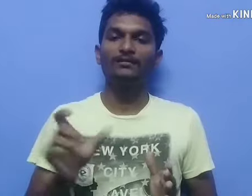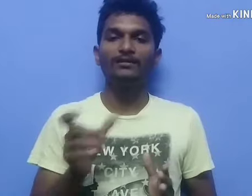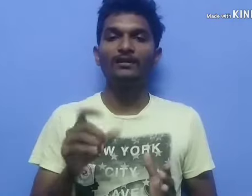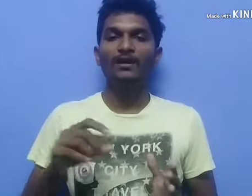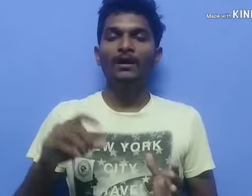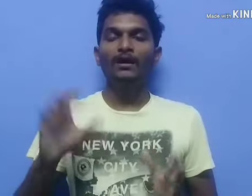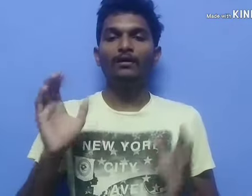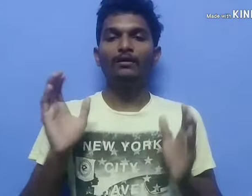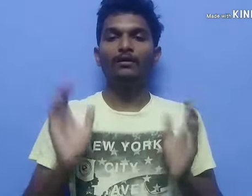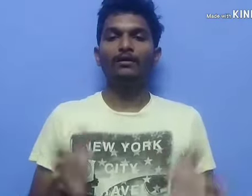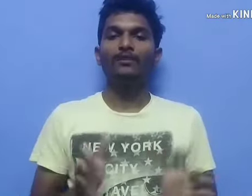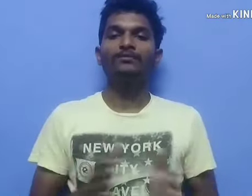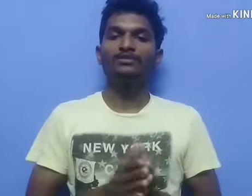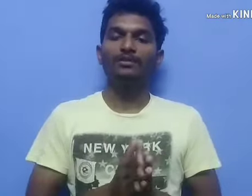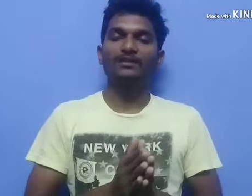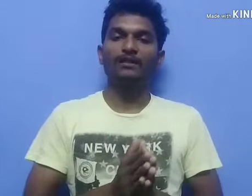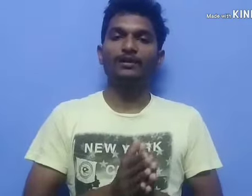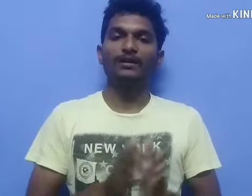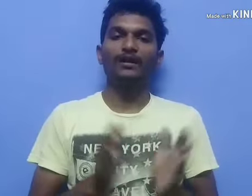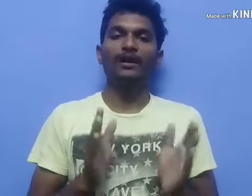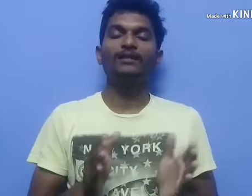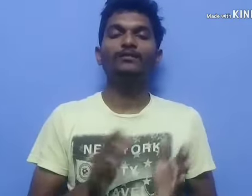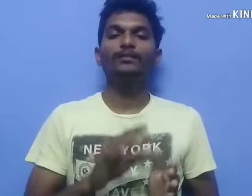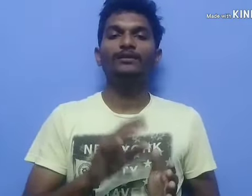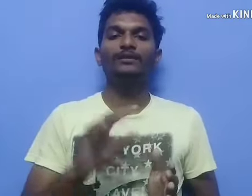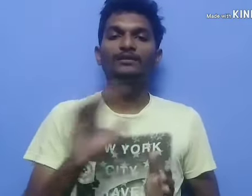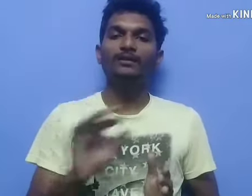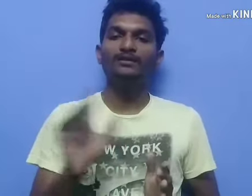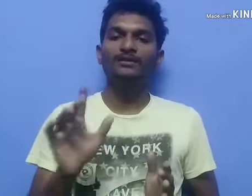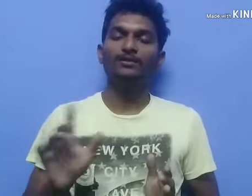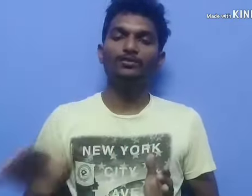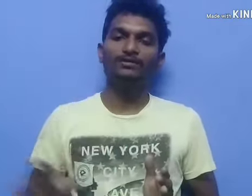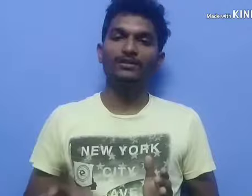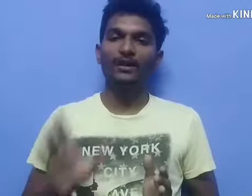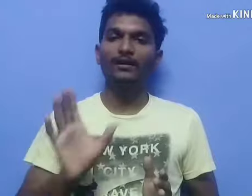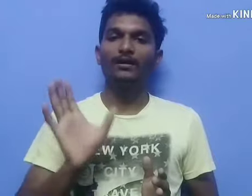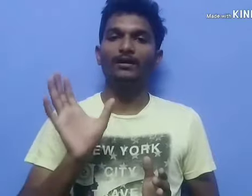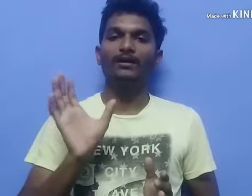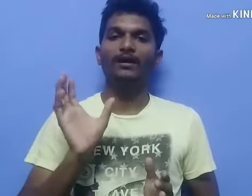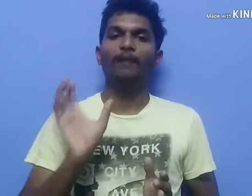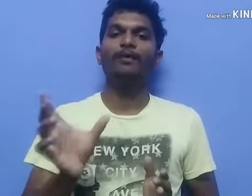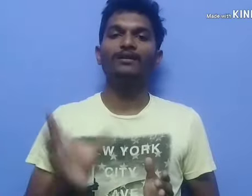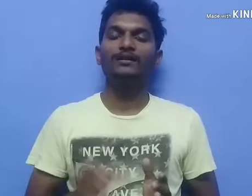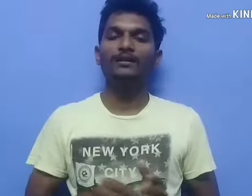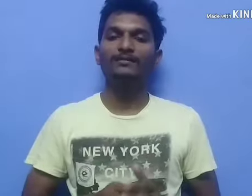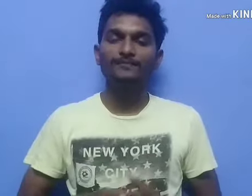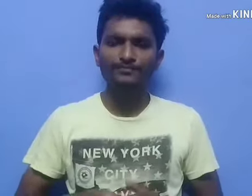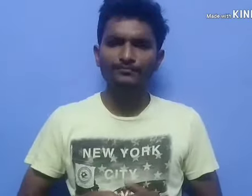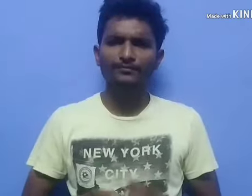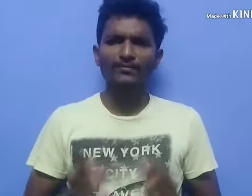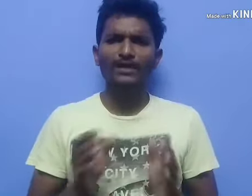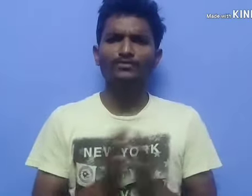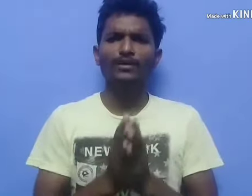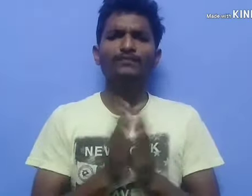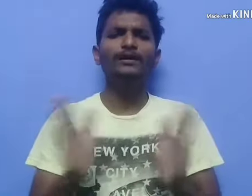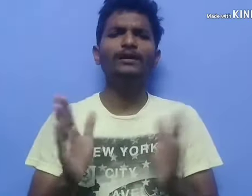வந்து 75 பேர் செலக்ட் பண்ணியிருக்காங்க. அதில் வந்து பார்த்தீங்கன்னா 37th பொசிஷனில் அம்பானி இருக்கார். ஸோ இவங்களெல்லாம்